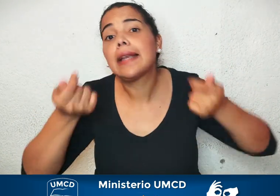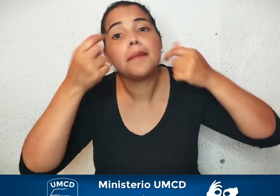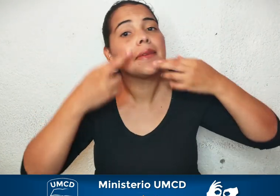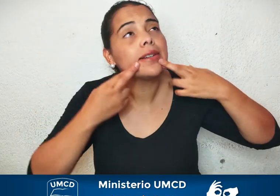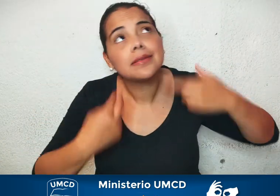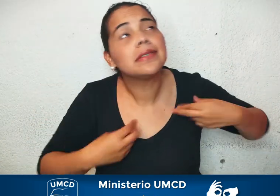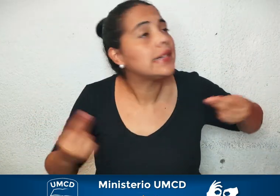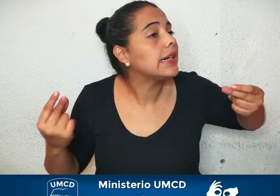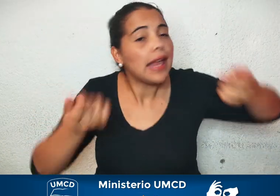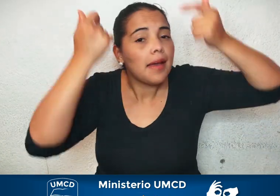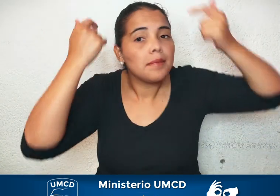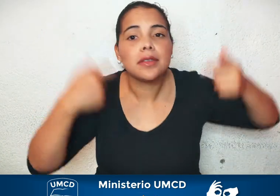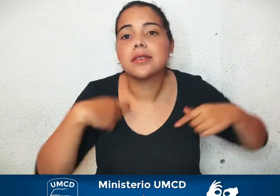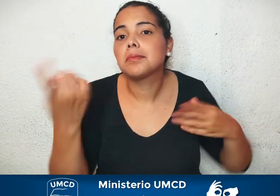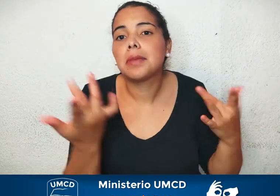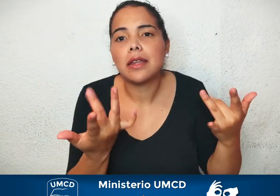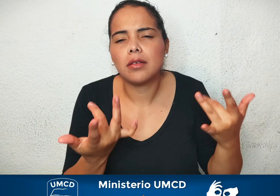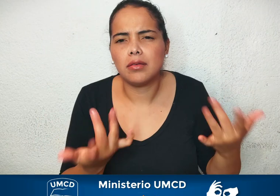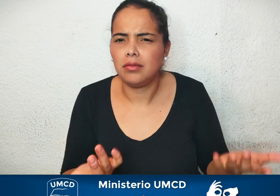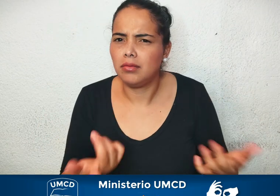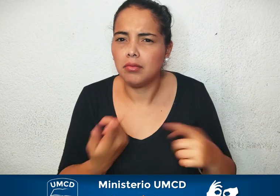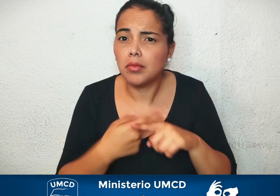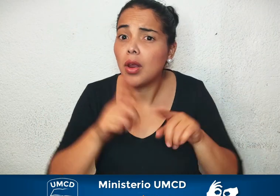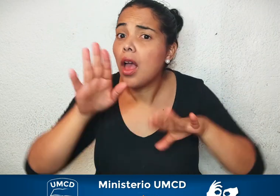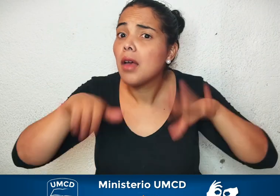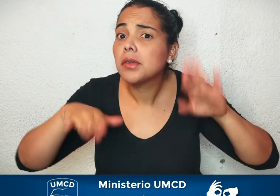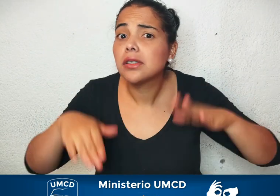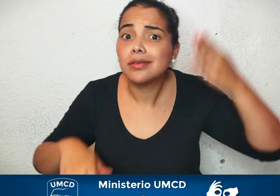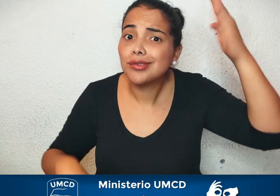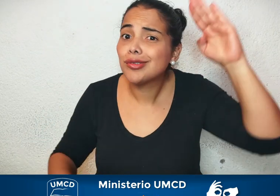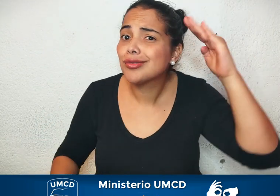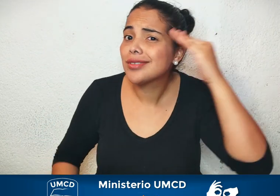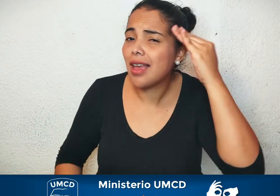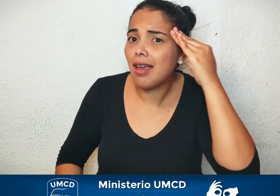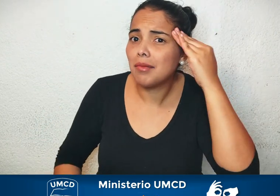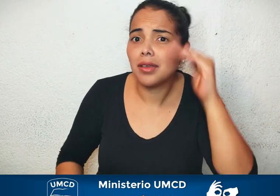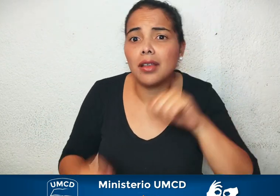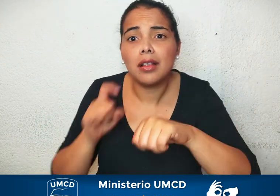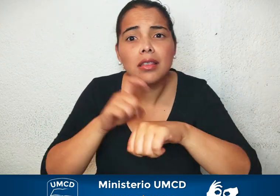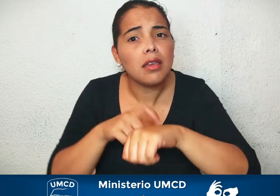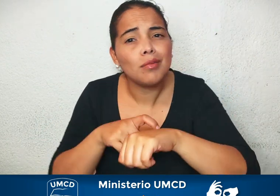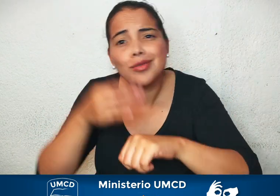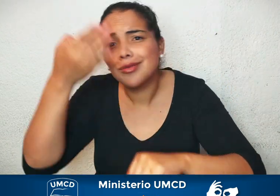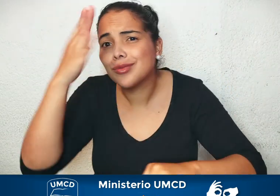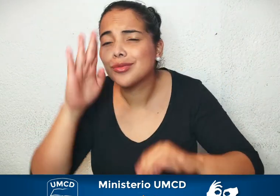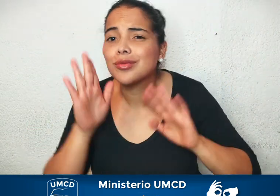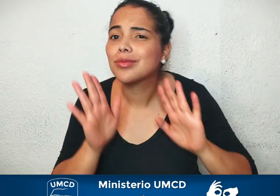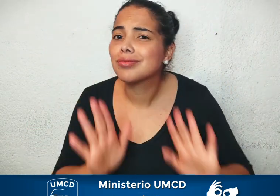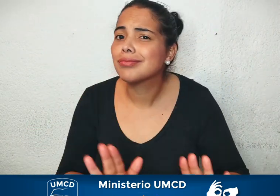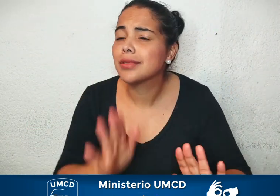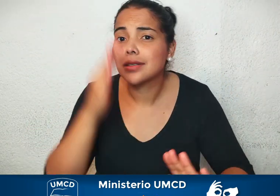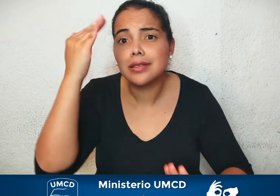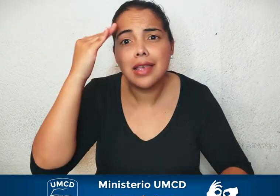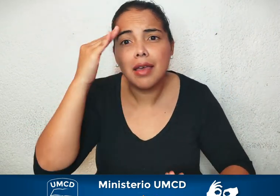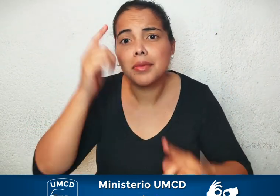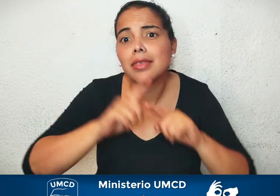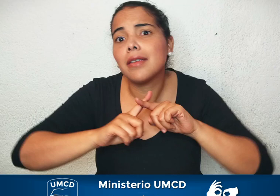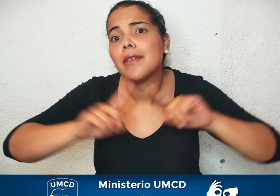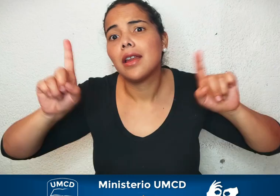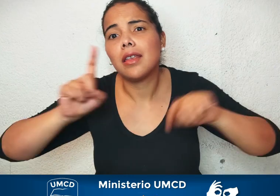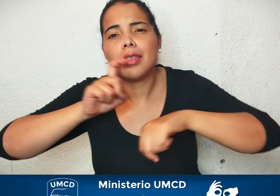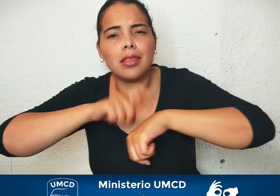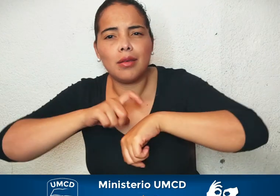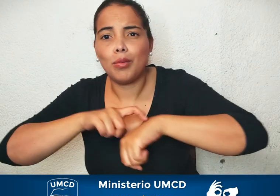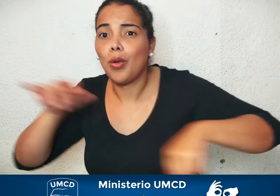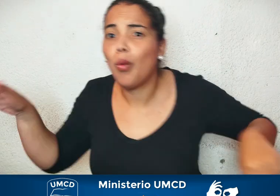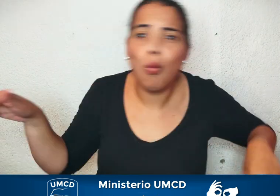y inmediatamente el Señor tiene que responder. Pero a veces el Señor trabaja de maneras misteriosas. Nos dice en